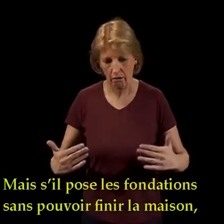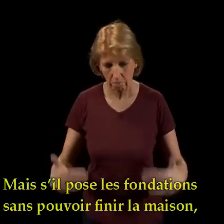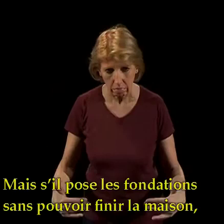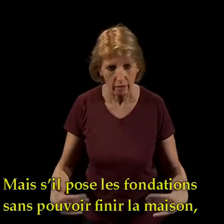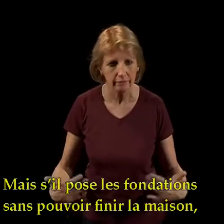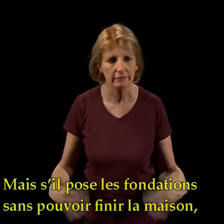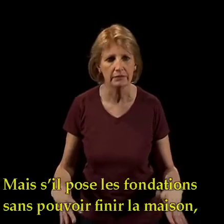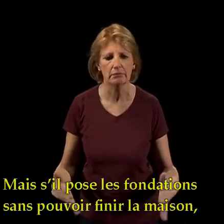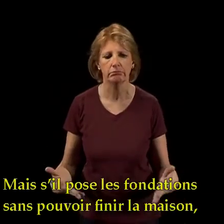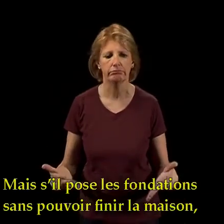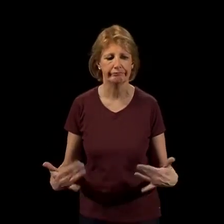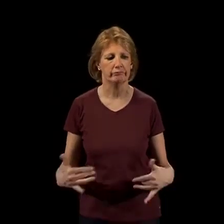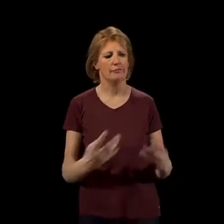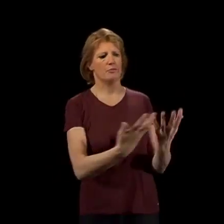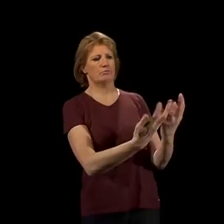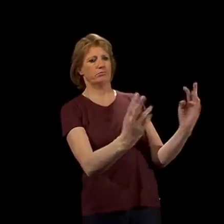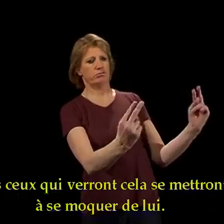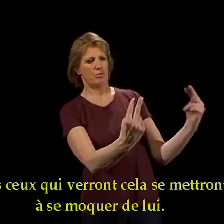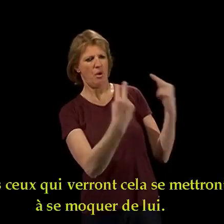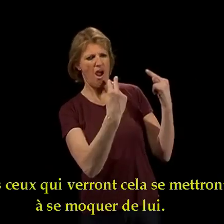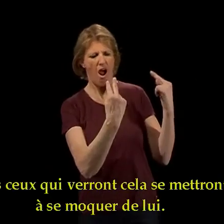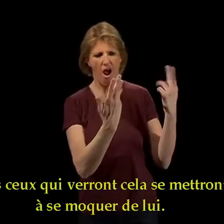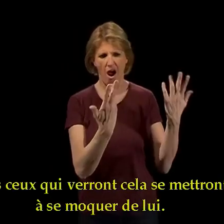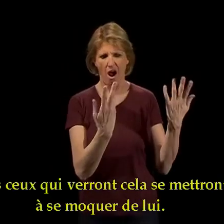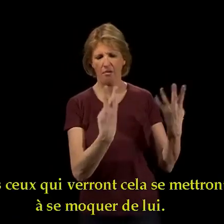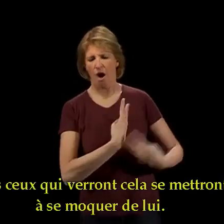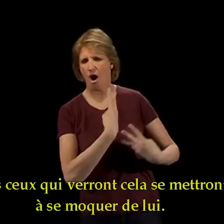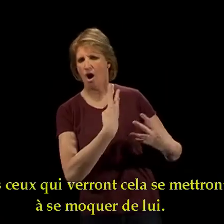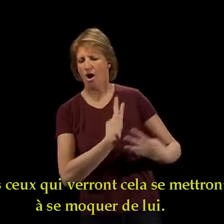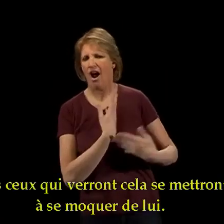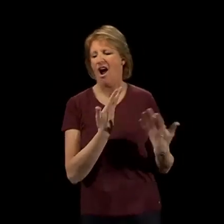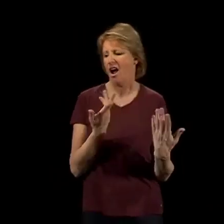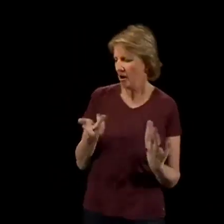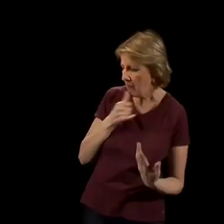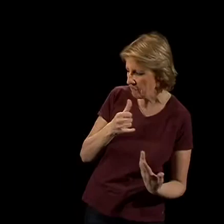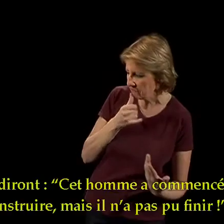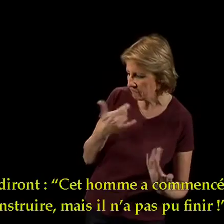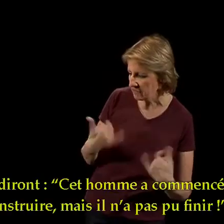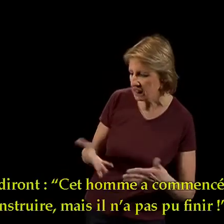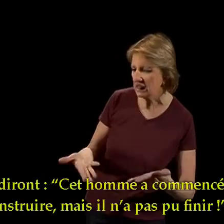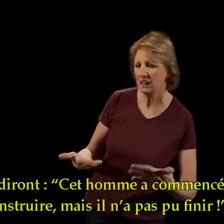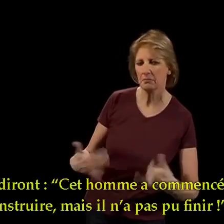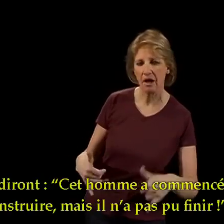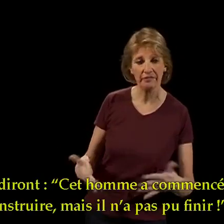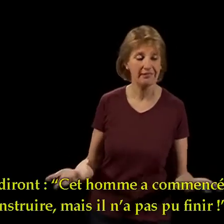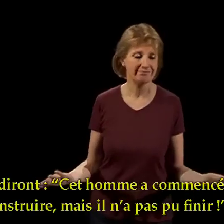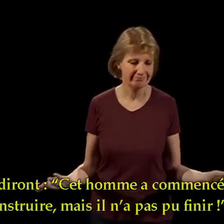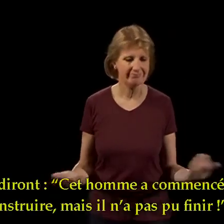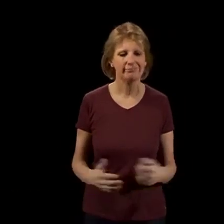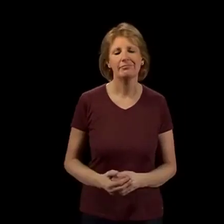fondations sans pouvoir finir la maison, tous ceux qui verront cela se mettront à se moquer de lui. Ils diront, « Cet homme a commencé